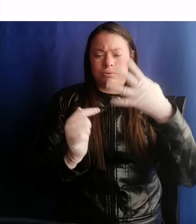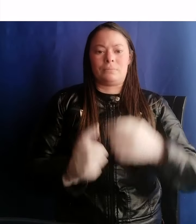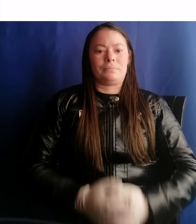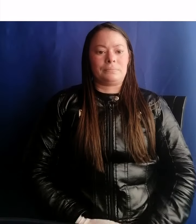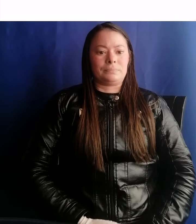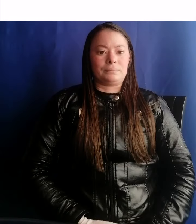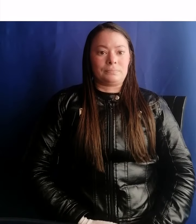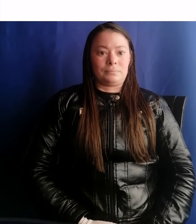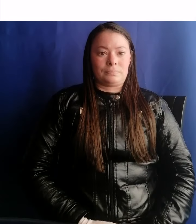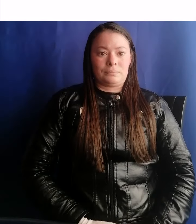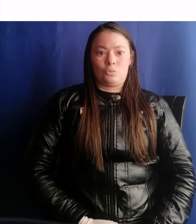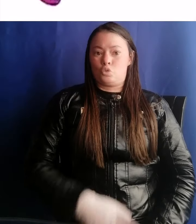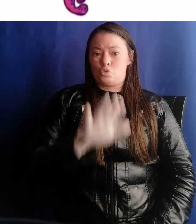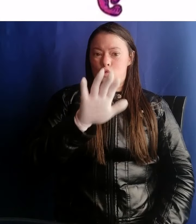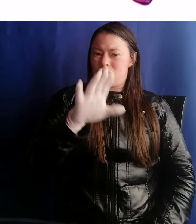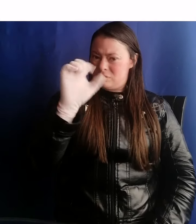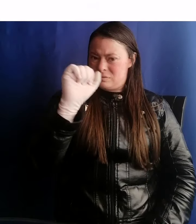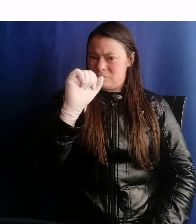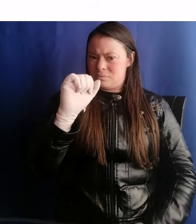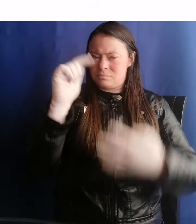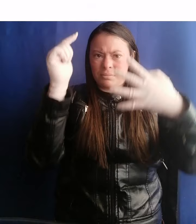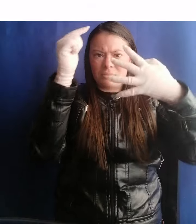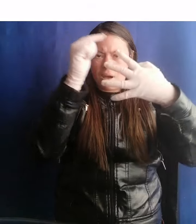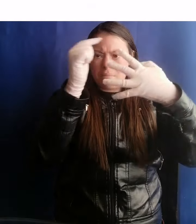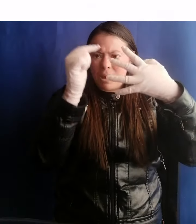formar diferentes tipos de ARN.